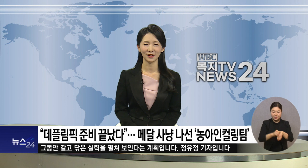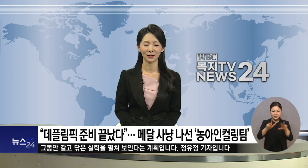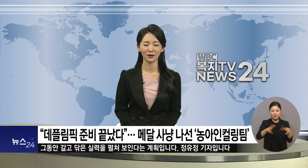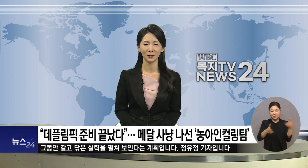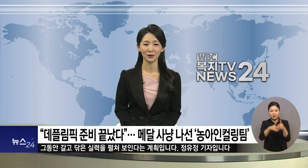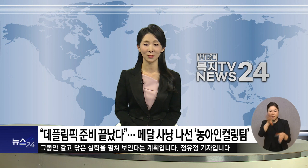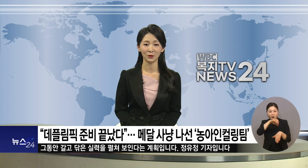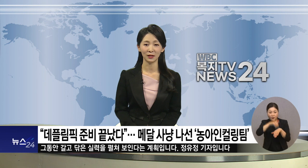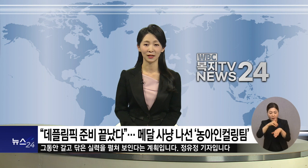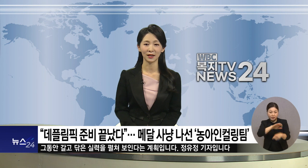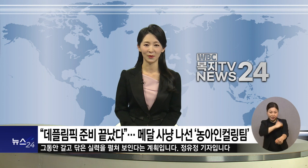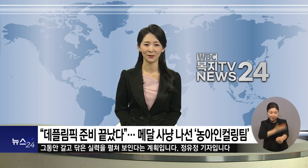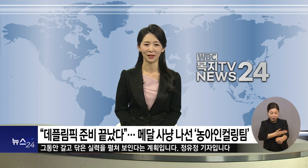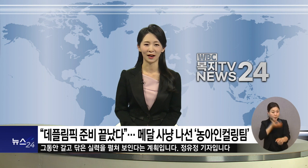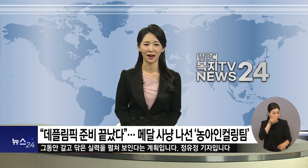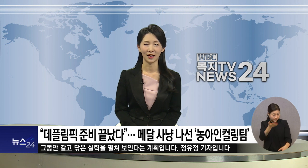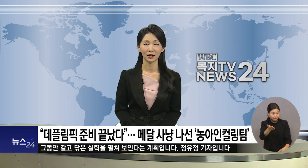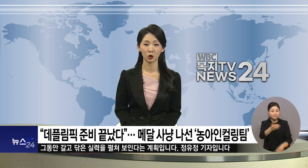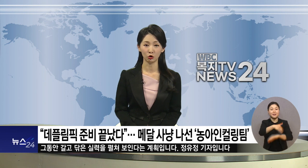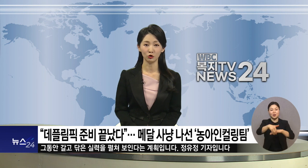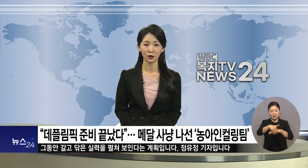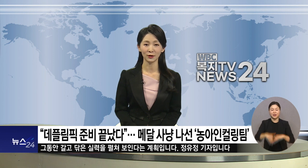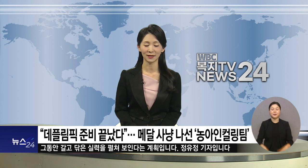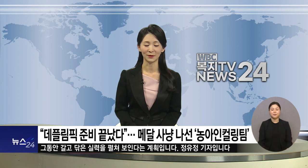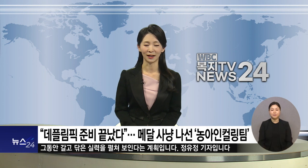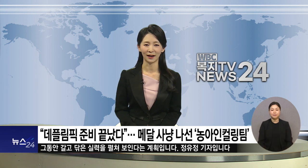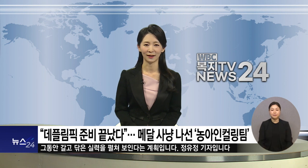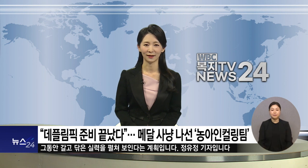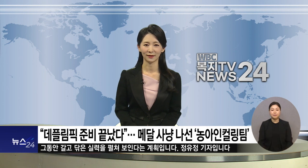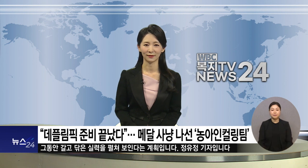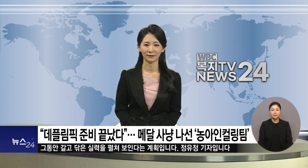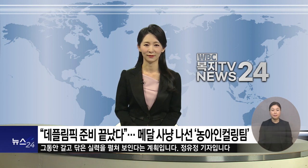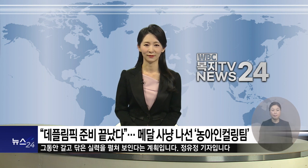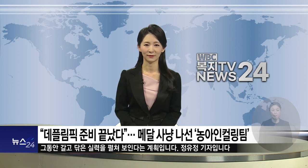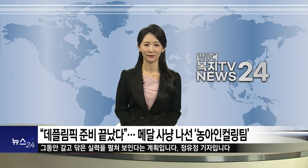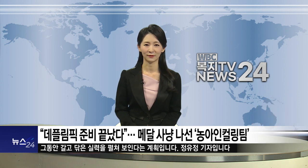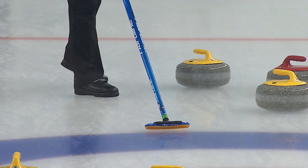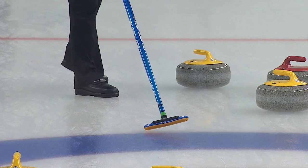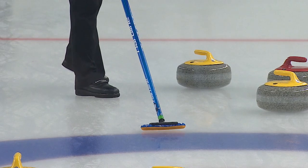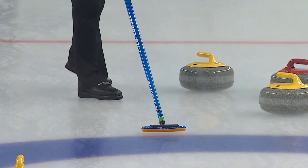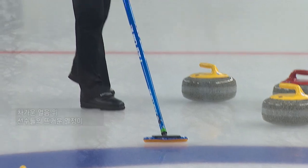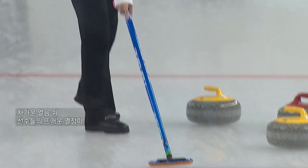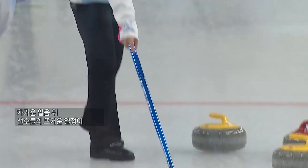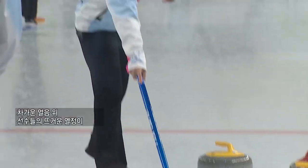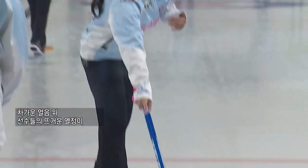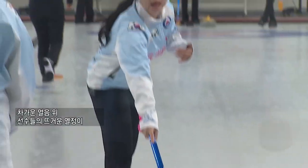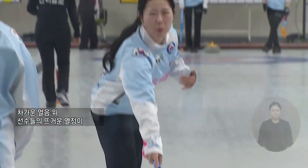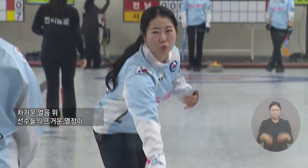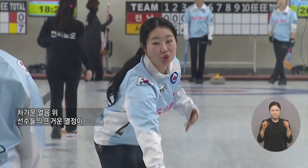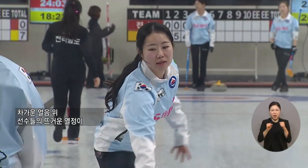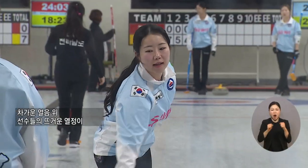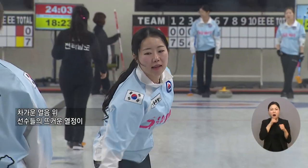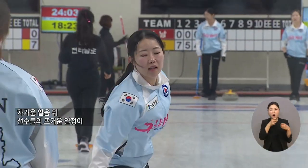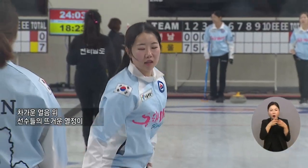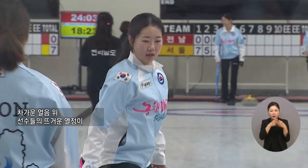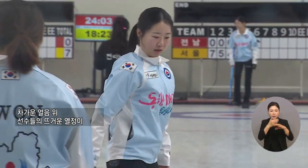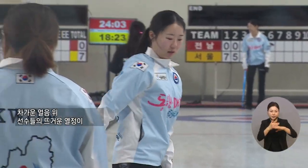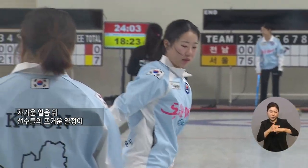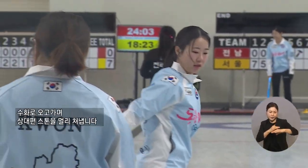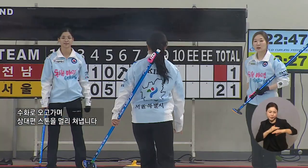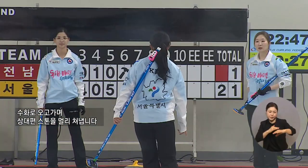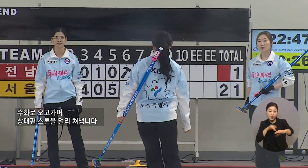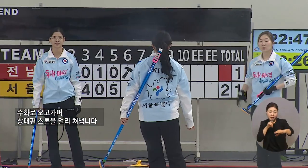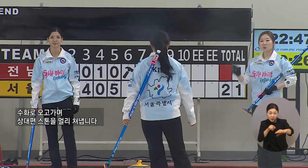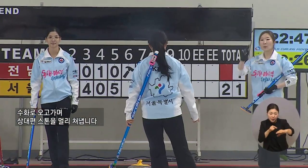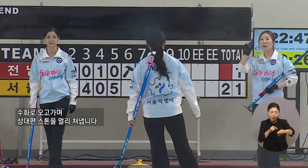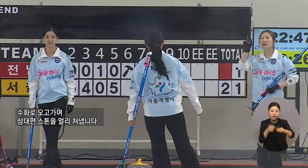닦은 실력을 펼쳐 보인다는 계획입니다 정유정 기자입니다 차가운 얼음 위 선수들의 뜨거운